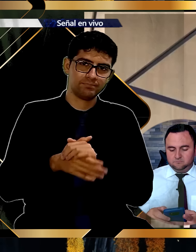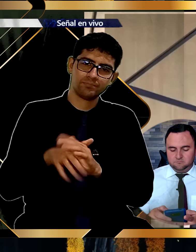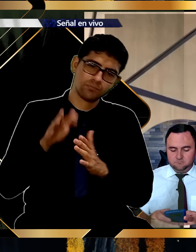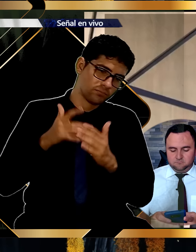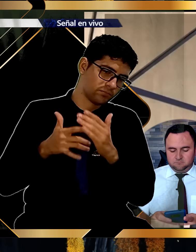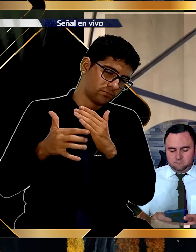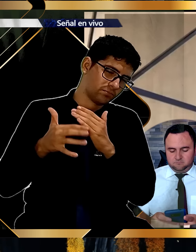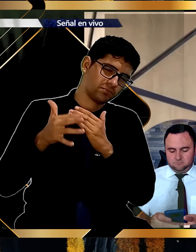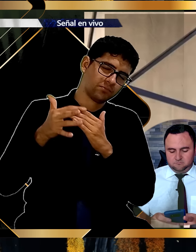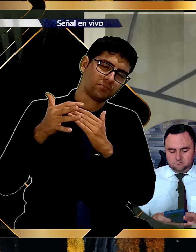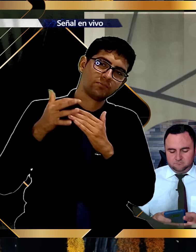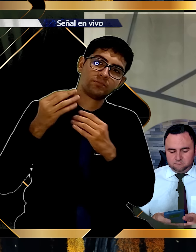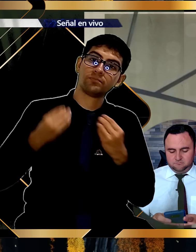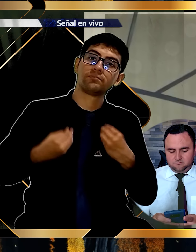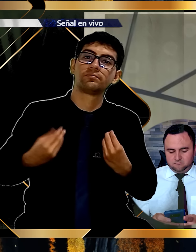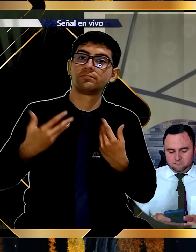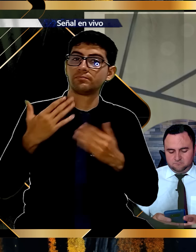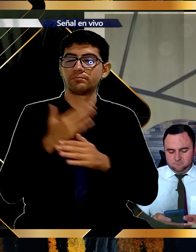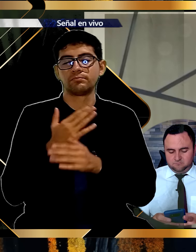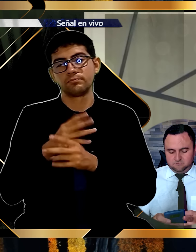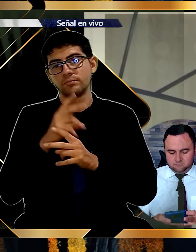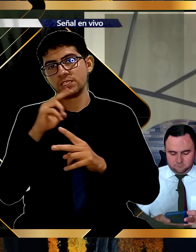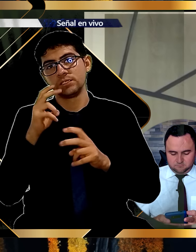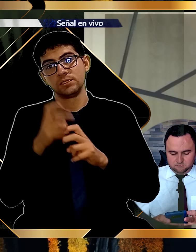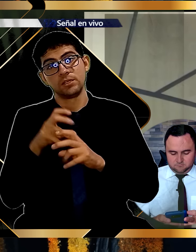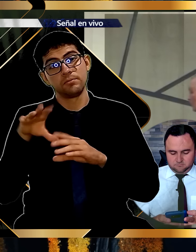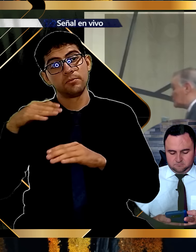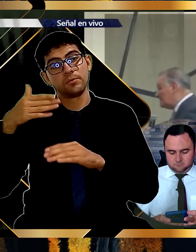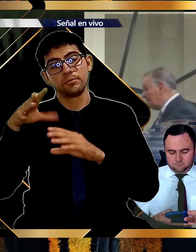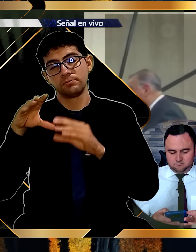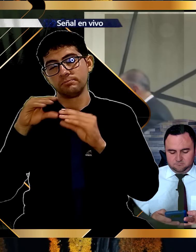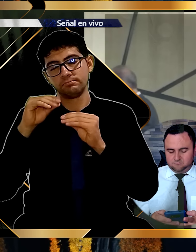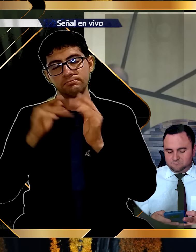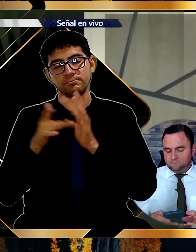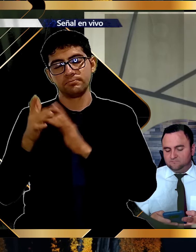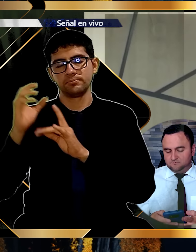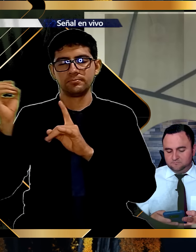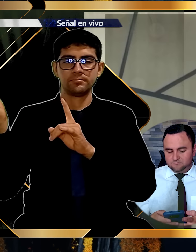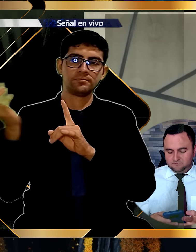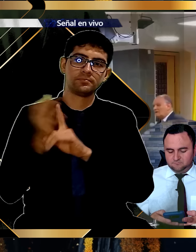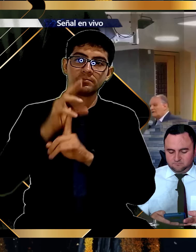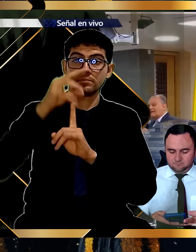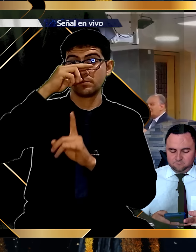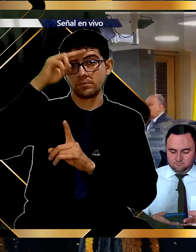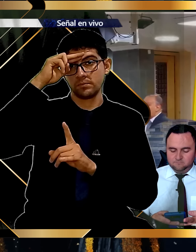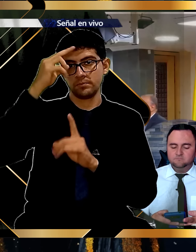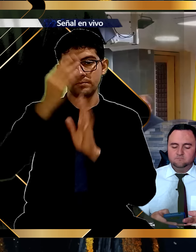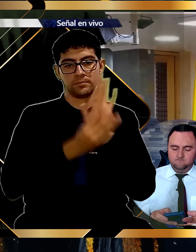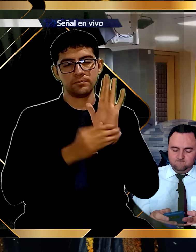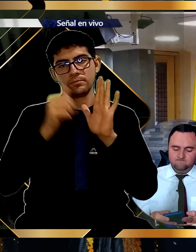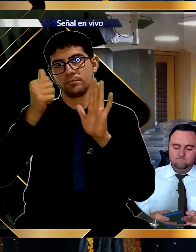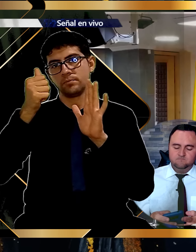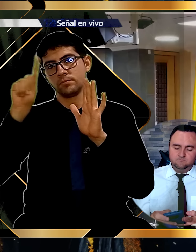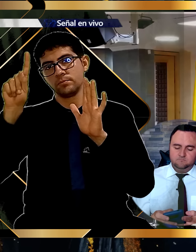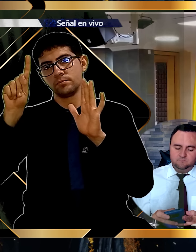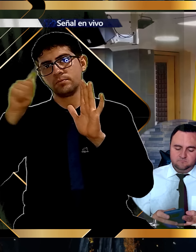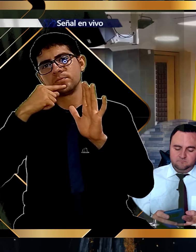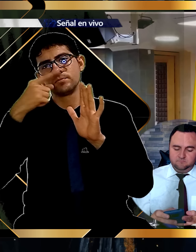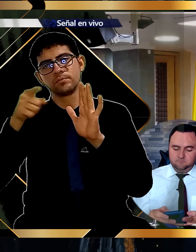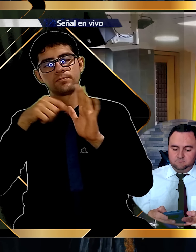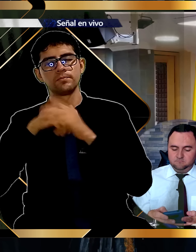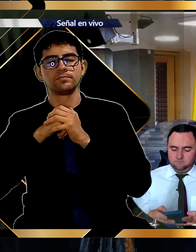Y no aceptaron al Cristo. Y dice Romanos 11 que si no permanecen